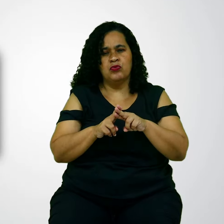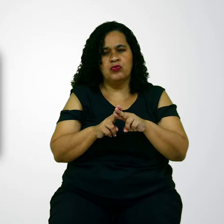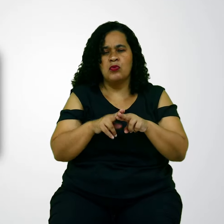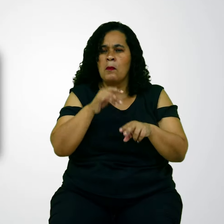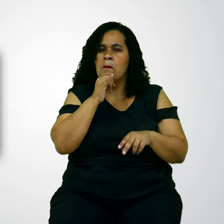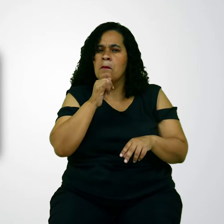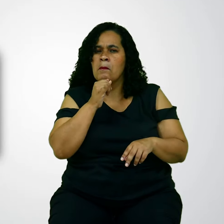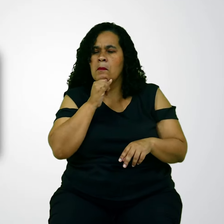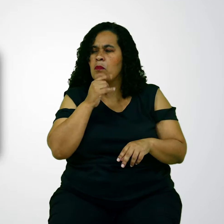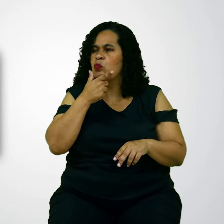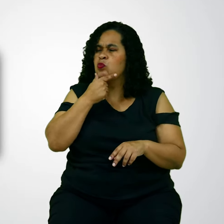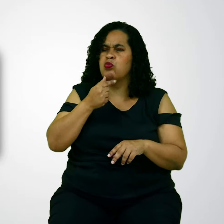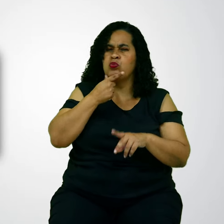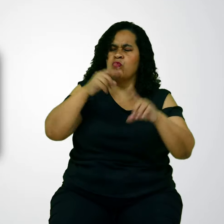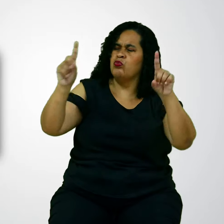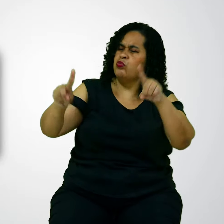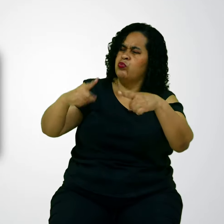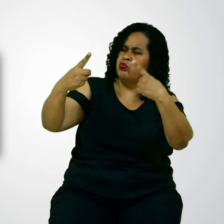Louvor, lá no